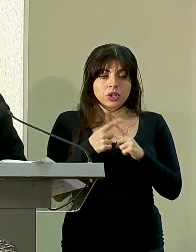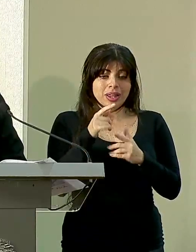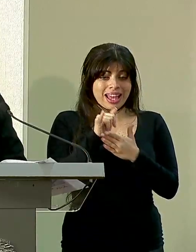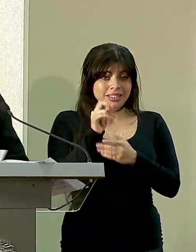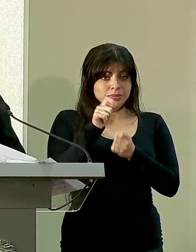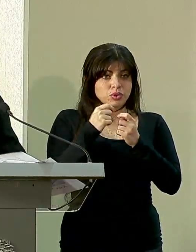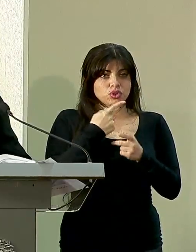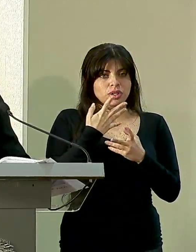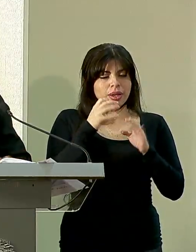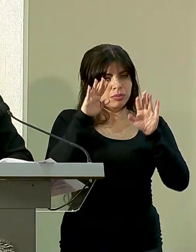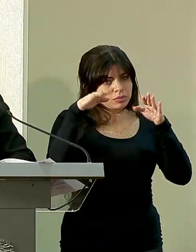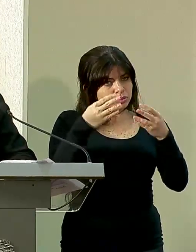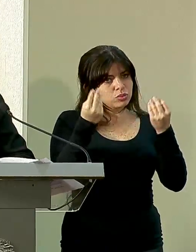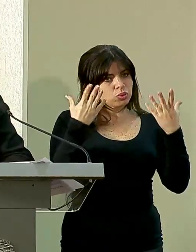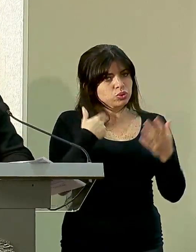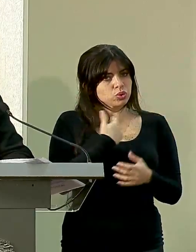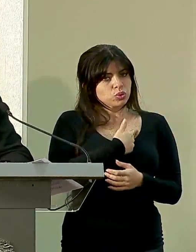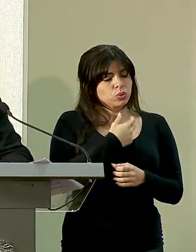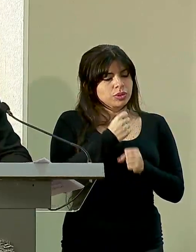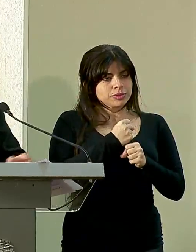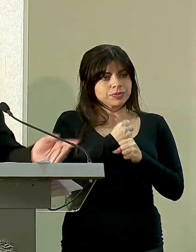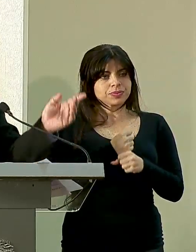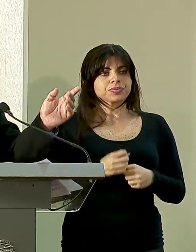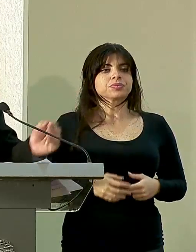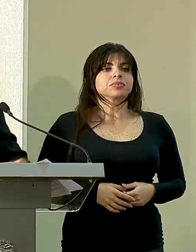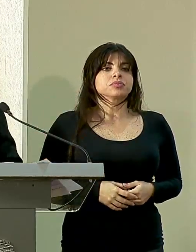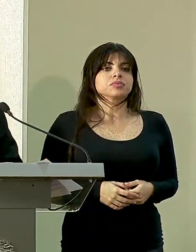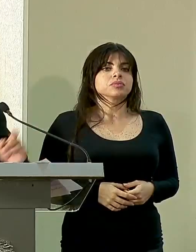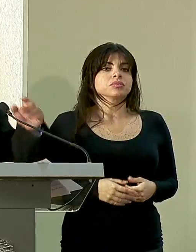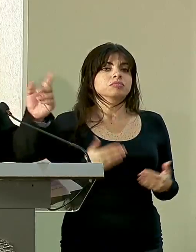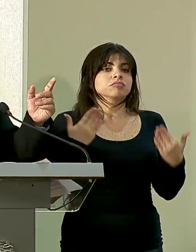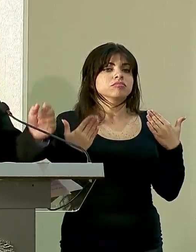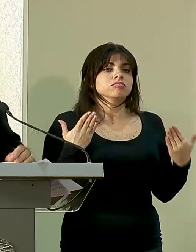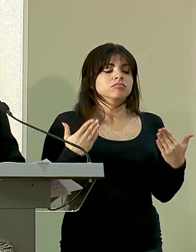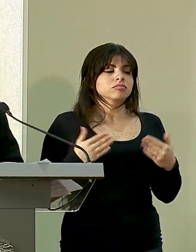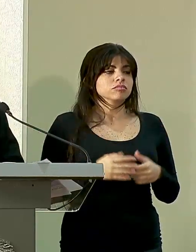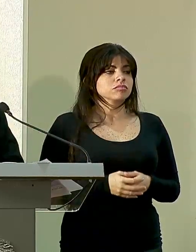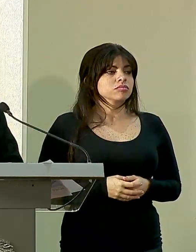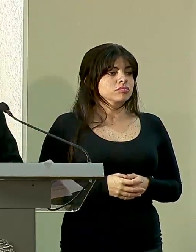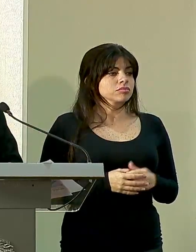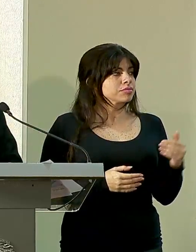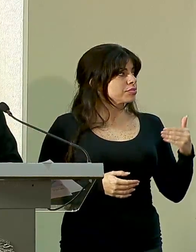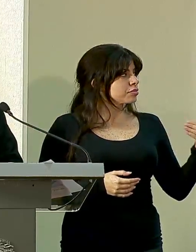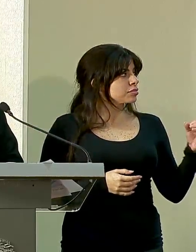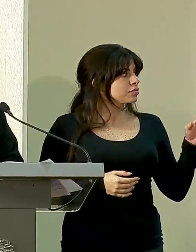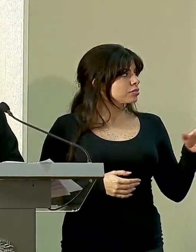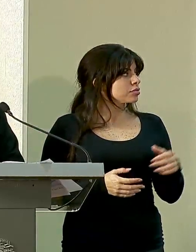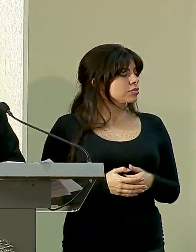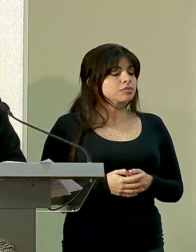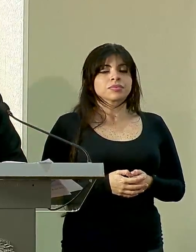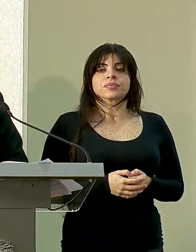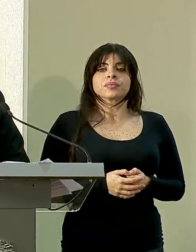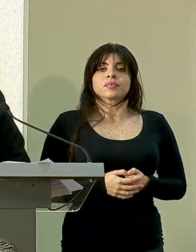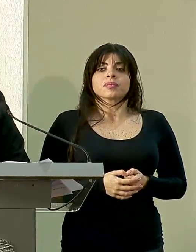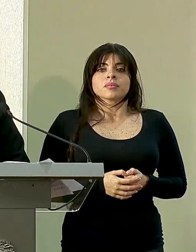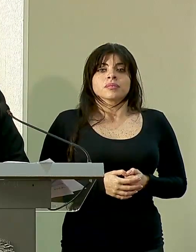nosotros queremos enfocar mucho del mensaje que tenemos. Quizá, otra, termina. Ok. En respuesta